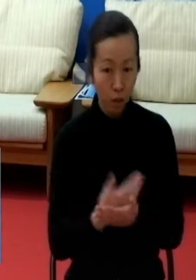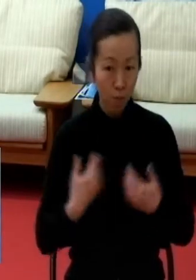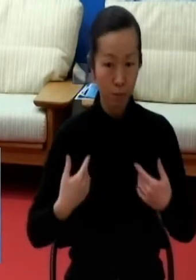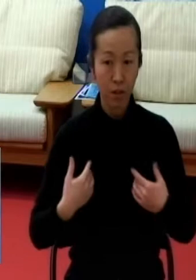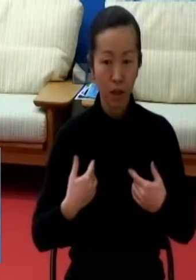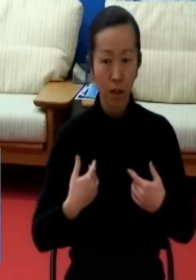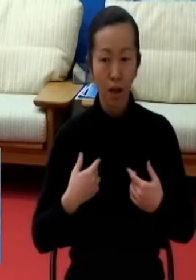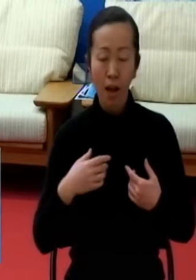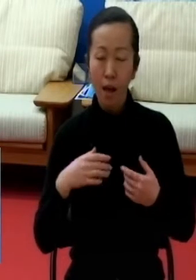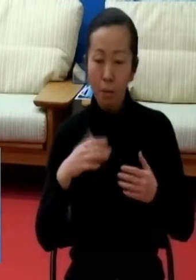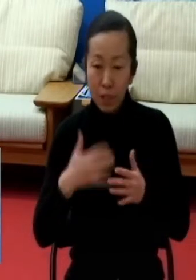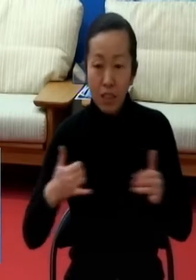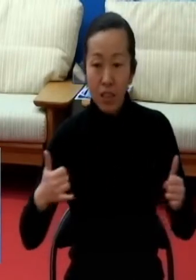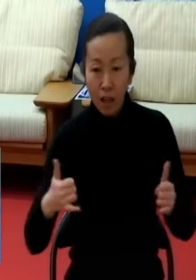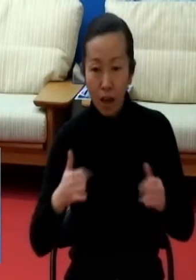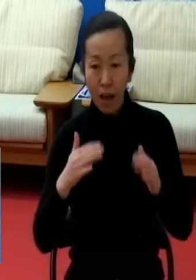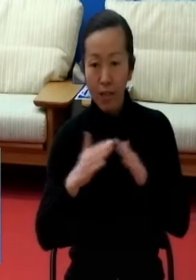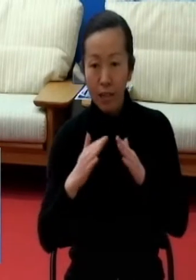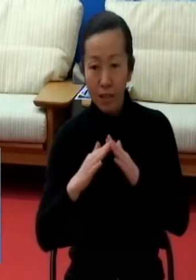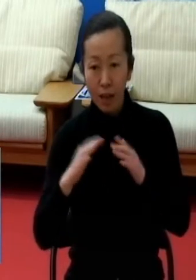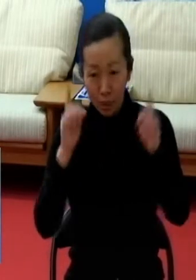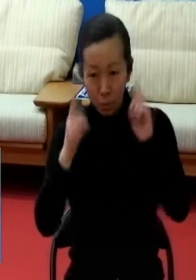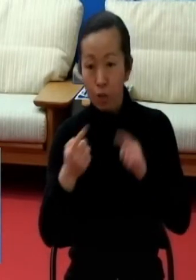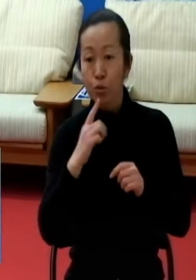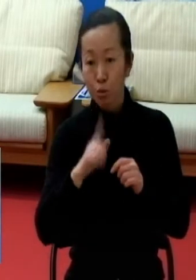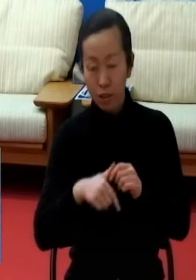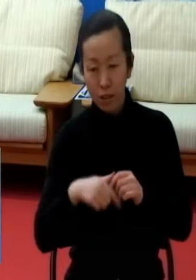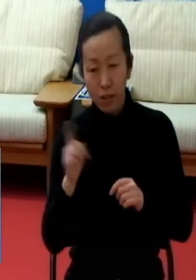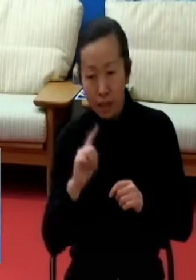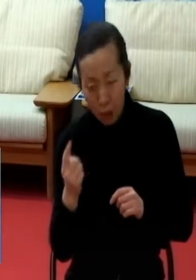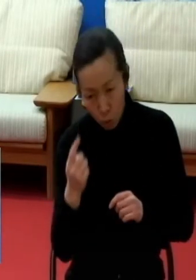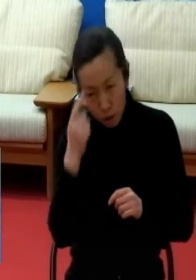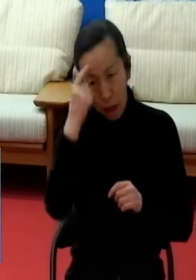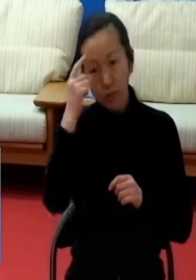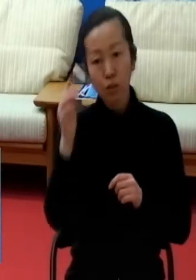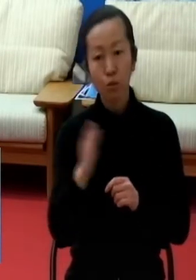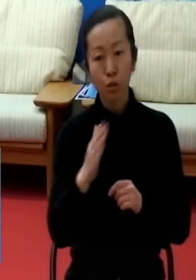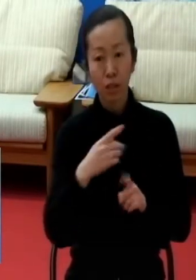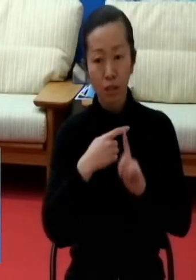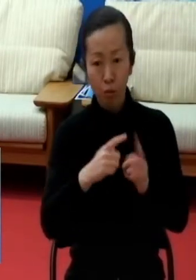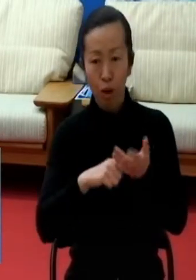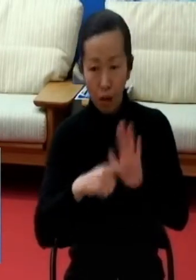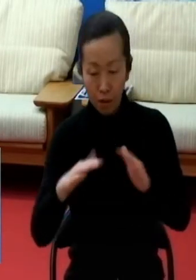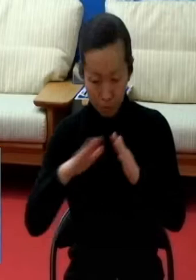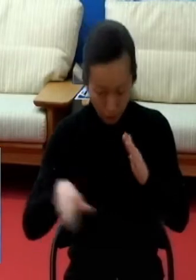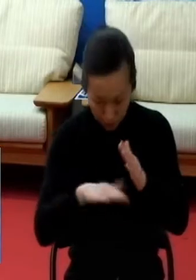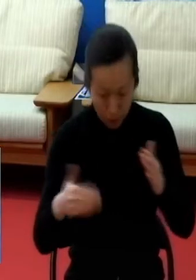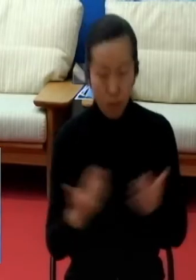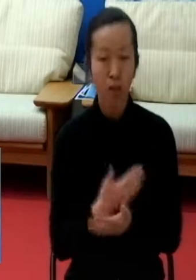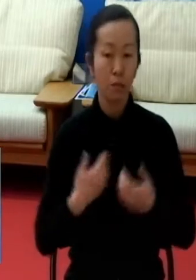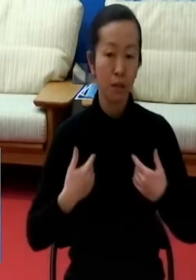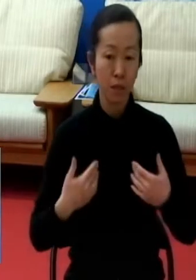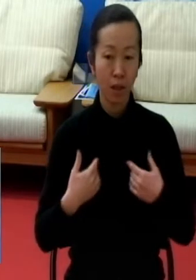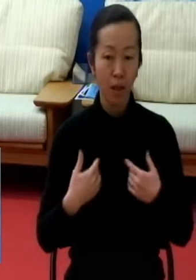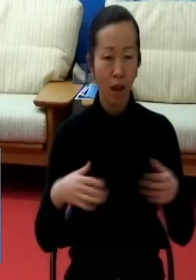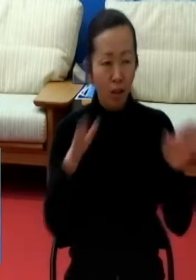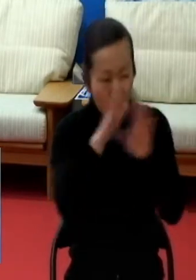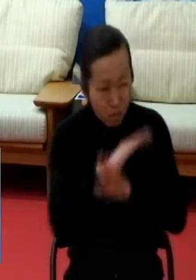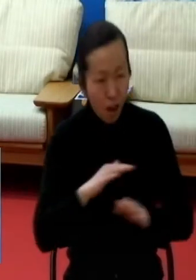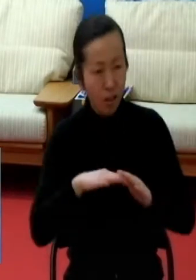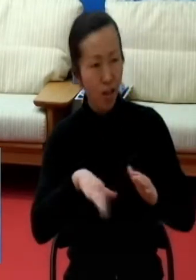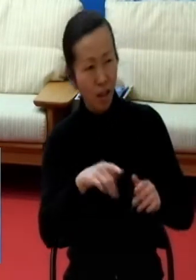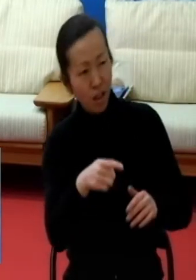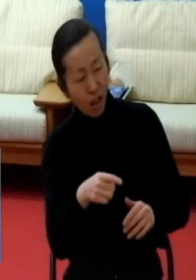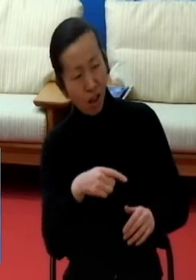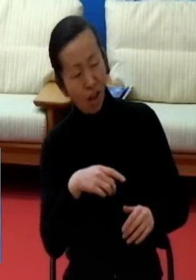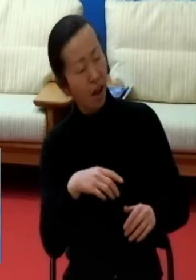전쟁 시대. ですから21世紀は文化の戦争の時代です。 예, 하나님을 떠난 사람은 결국 인간은 영적 존재이기